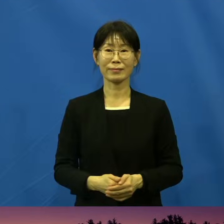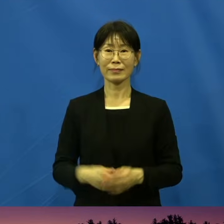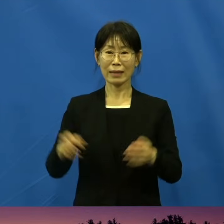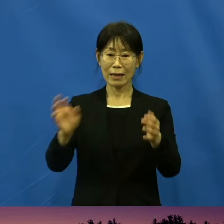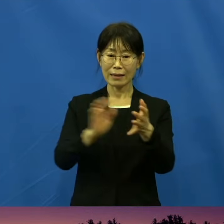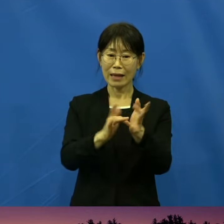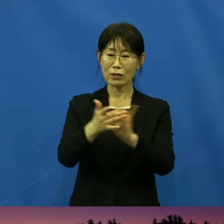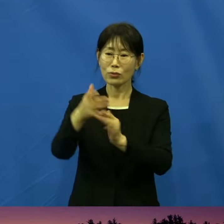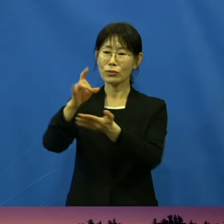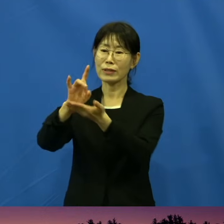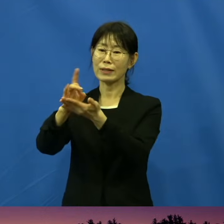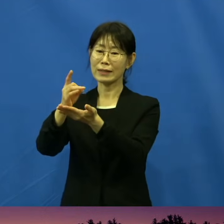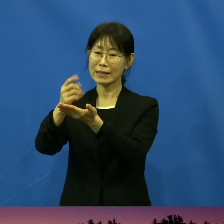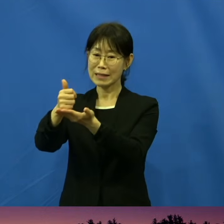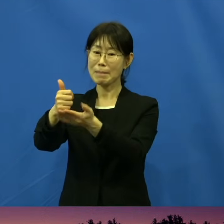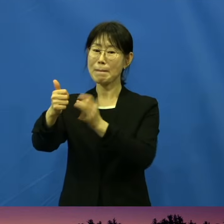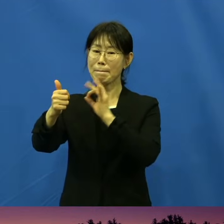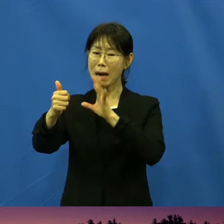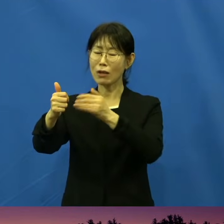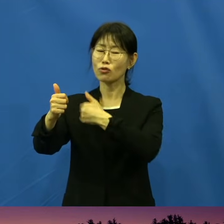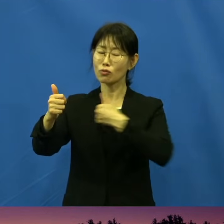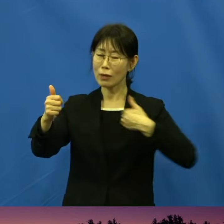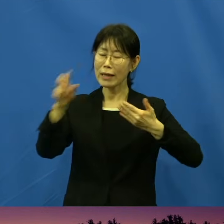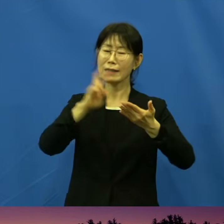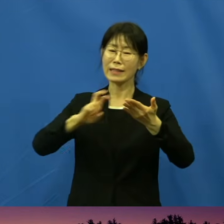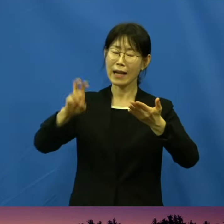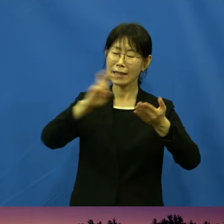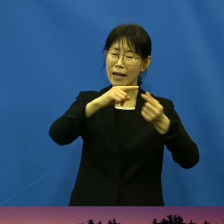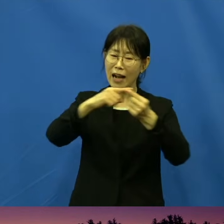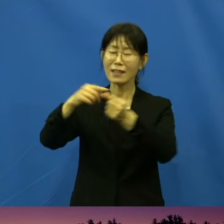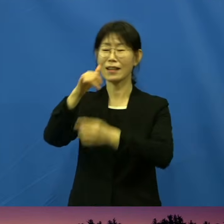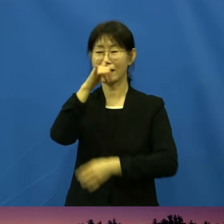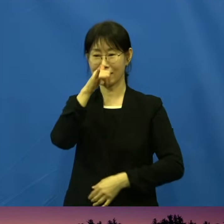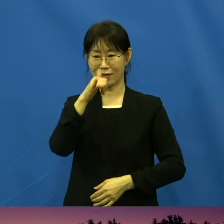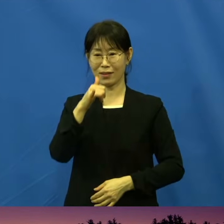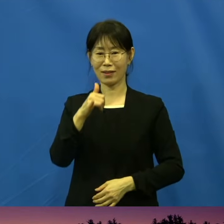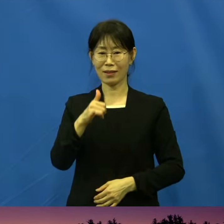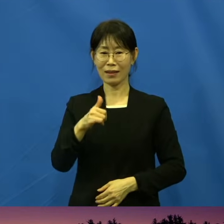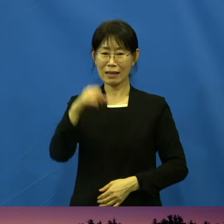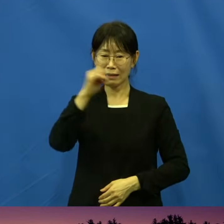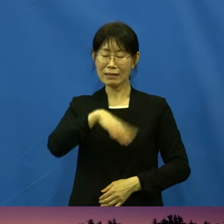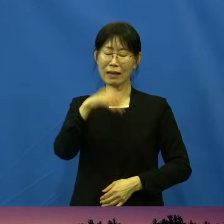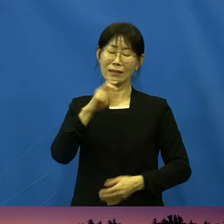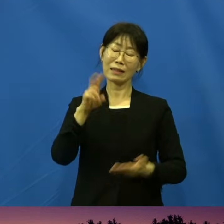예수로 충만하네, 예수로 충만하네. 여러분, 그 찬양이 그냥 찬양이 아니라, 그렇죠?